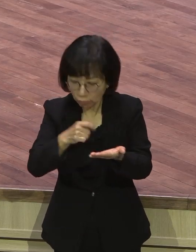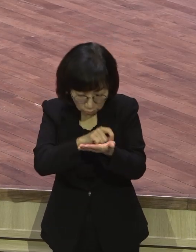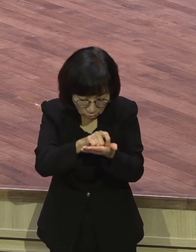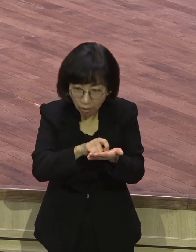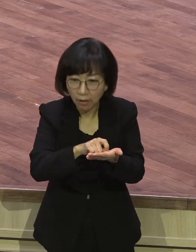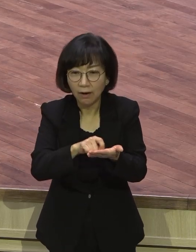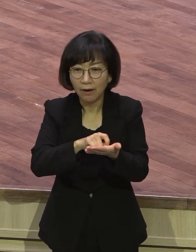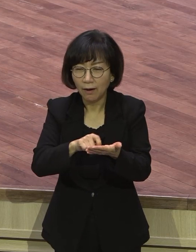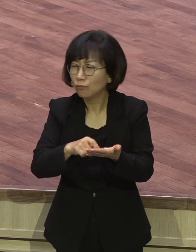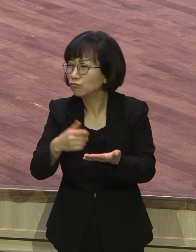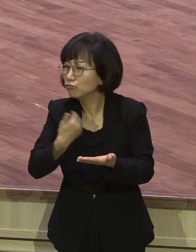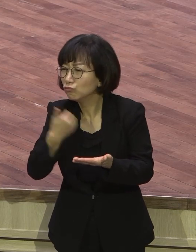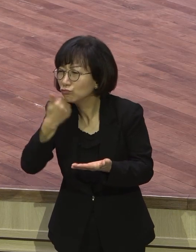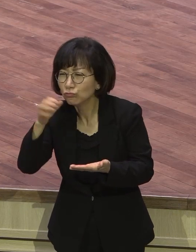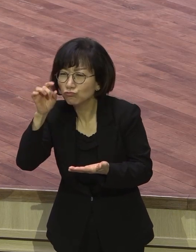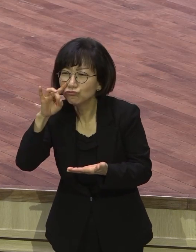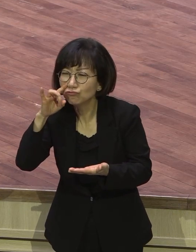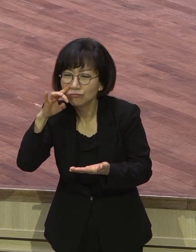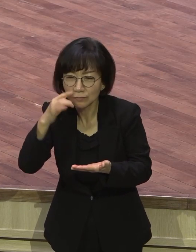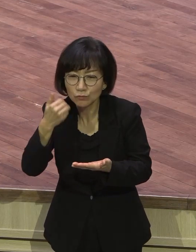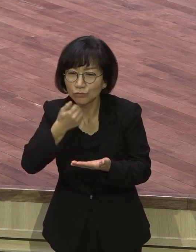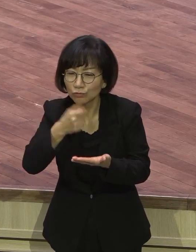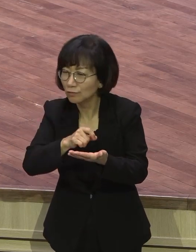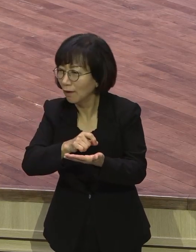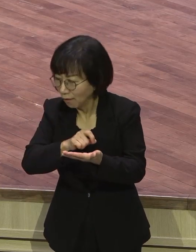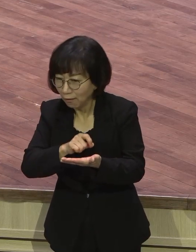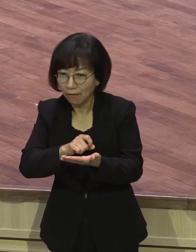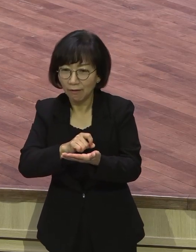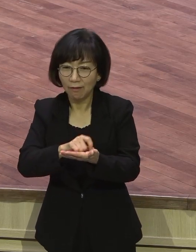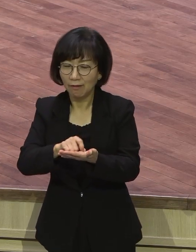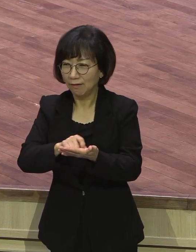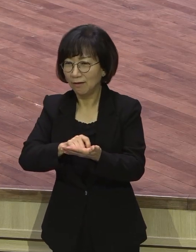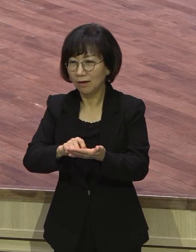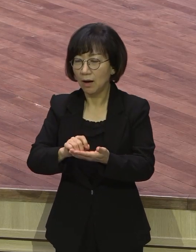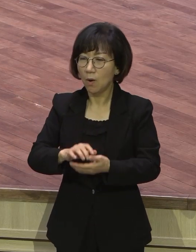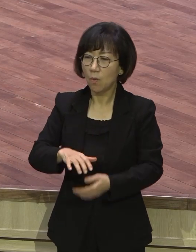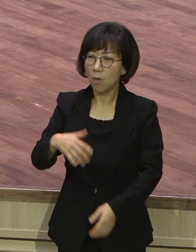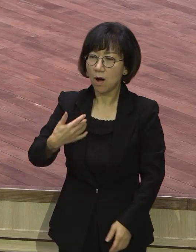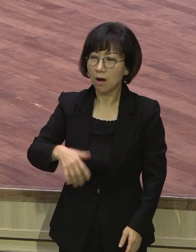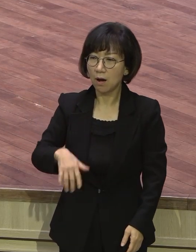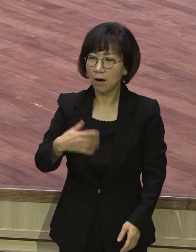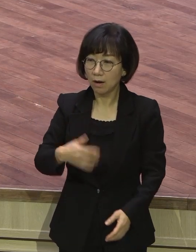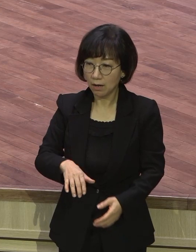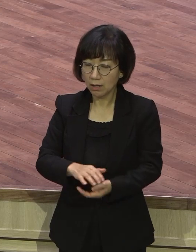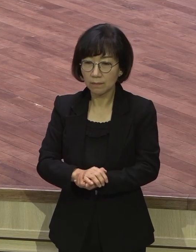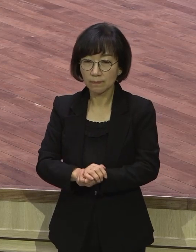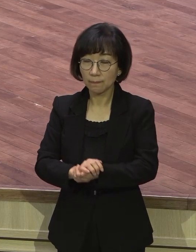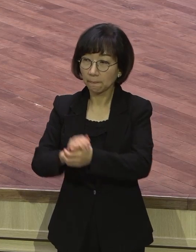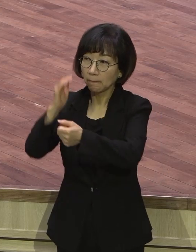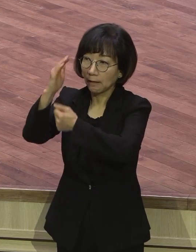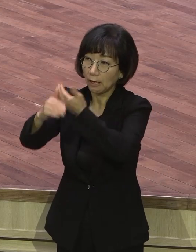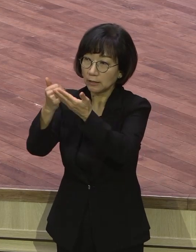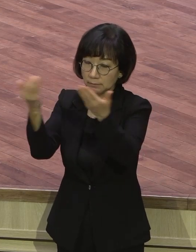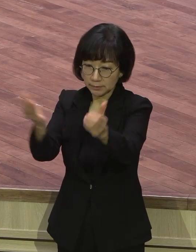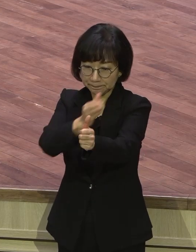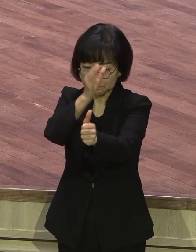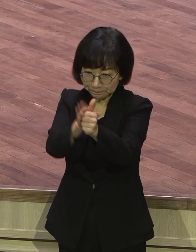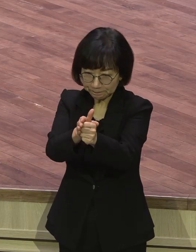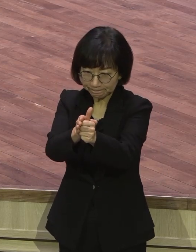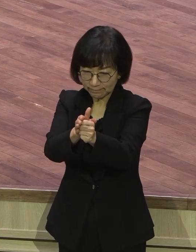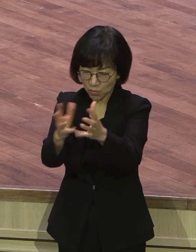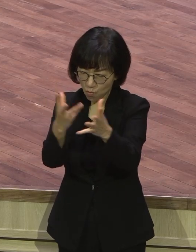누구냐 내가 딱 확인했다 너무 감동되구나 직분 따라서 이렇게 올인하는